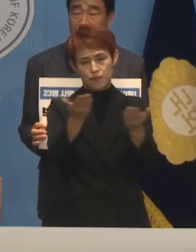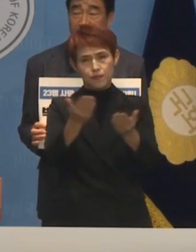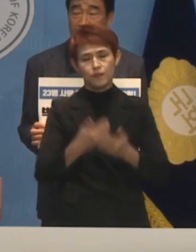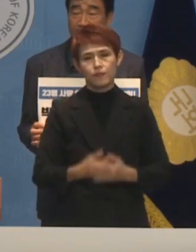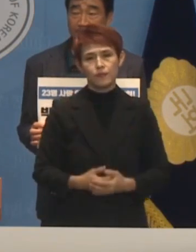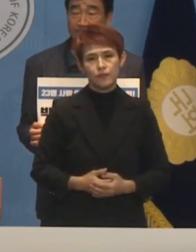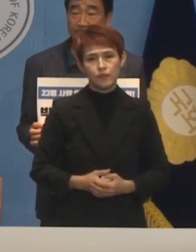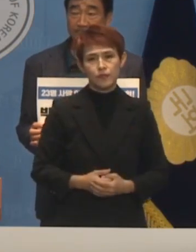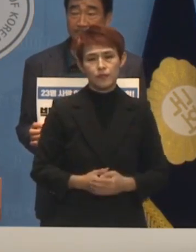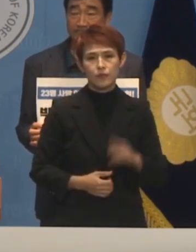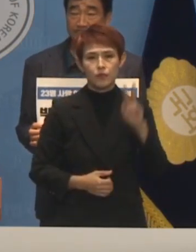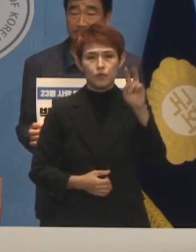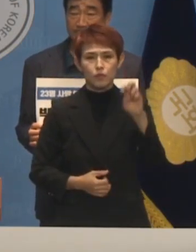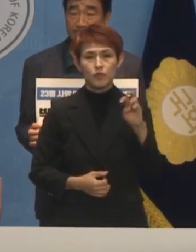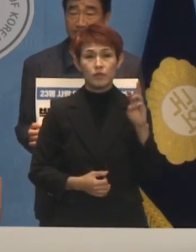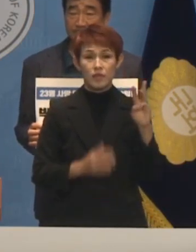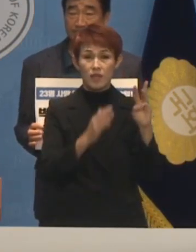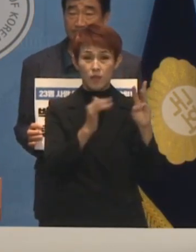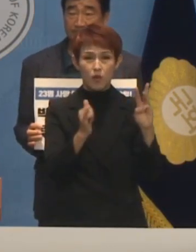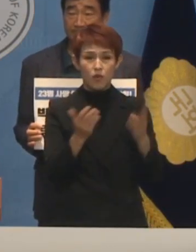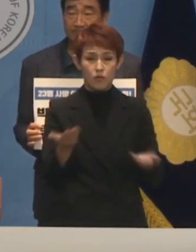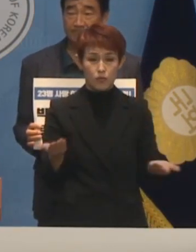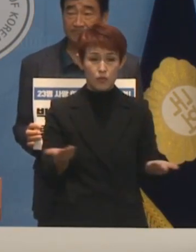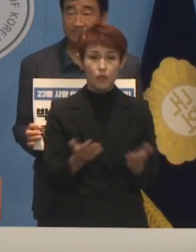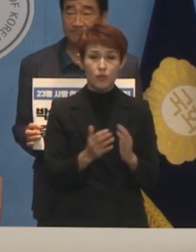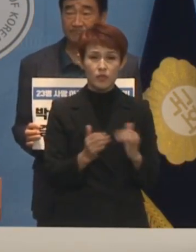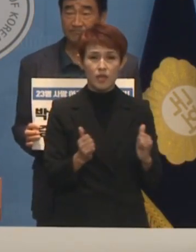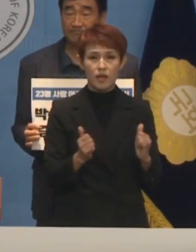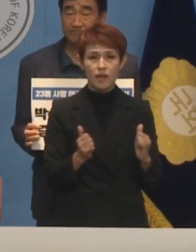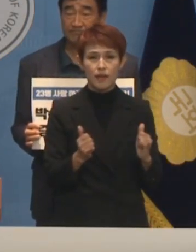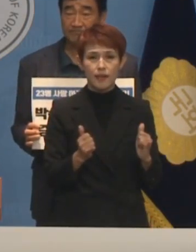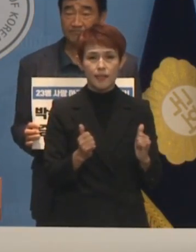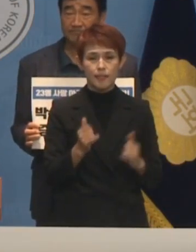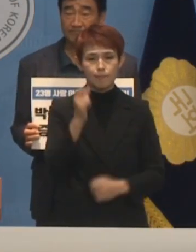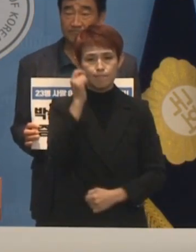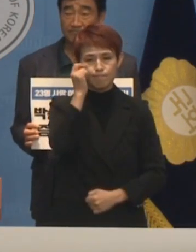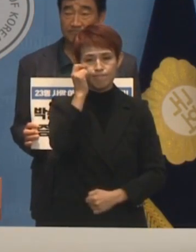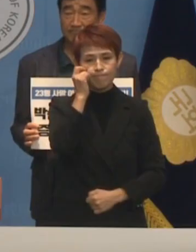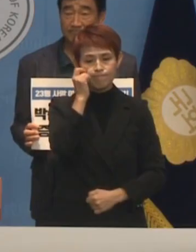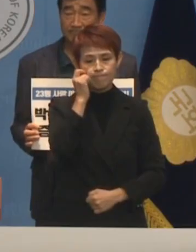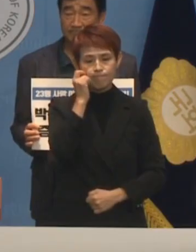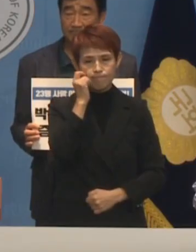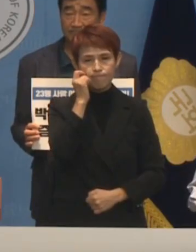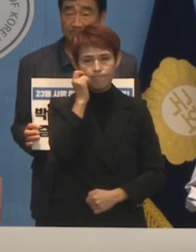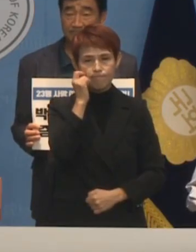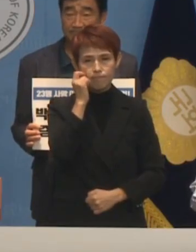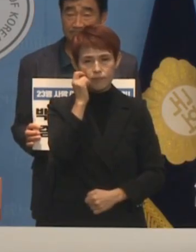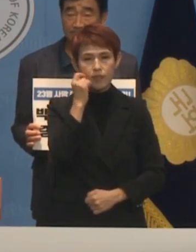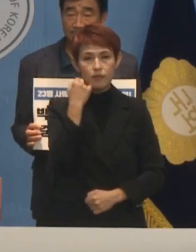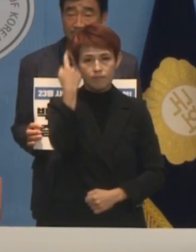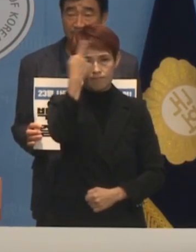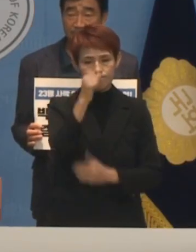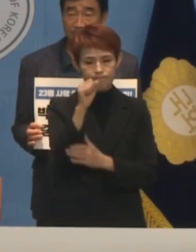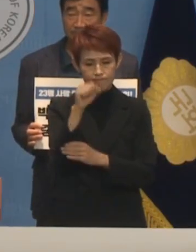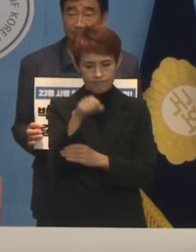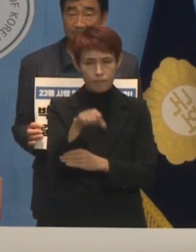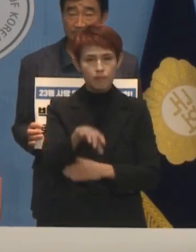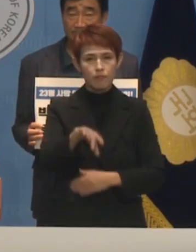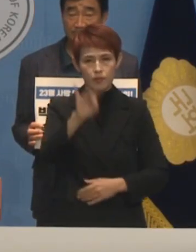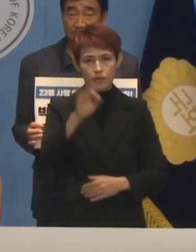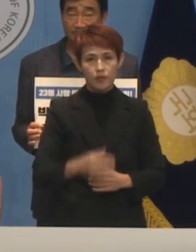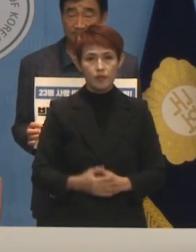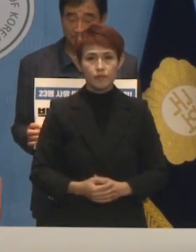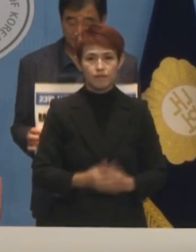우리 23분 노동자들을 좀 추모할 수 있도록 한번 묵념을 한번 하고 시작할 수 있도록 하겠습니다.